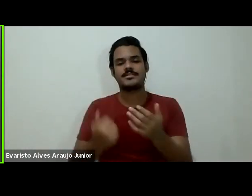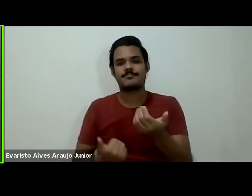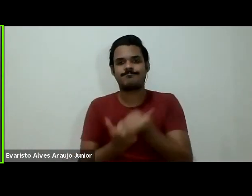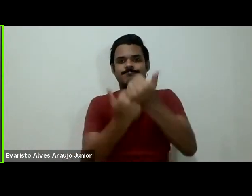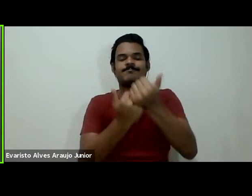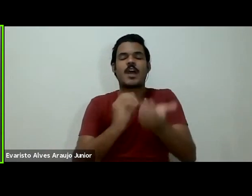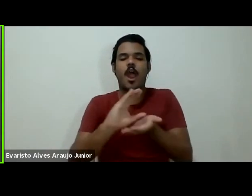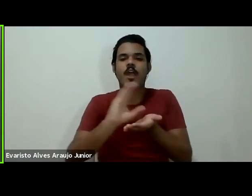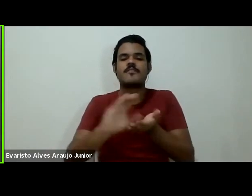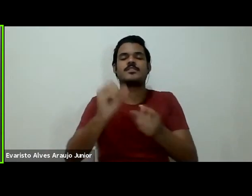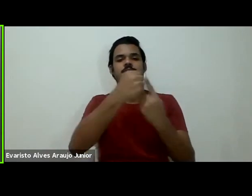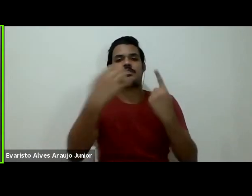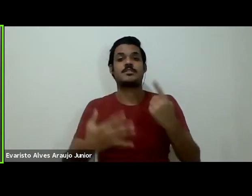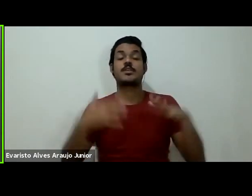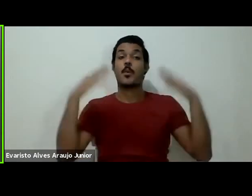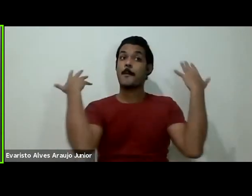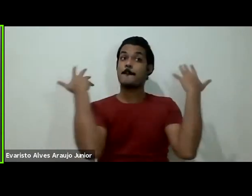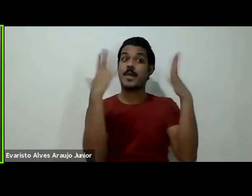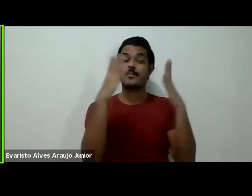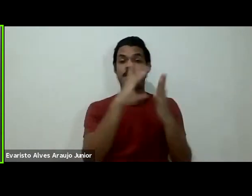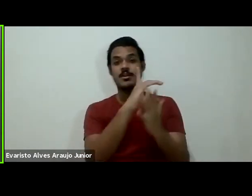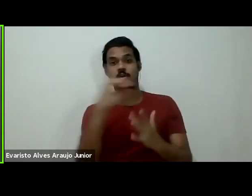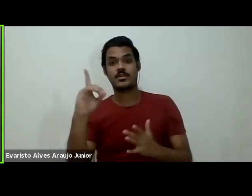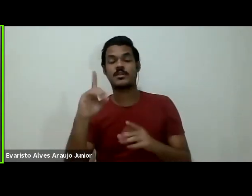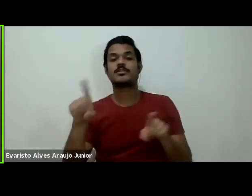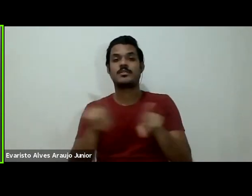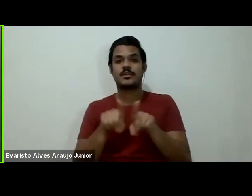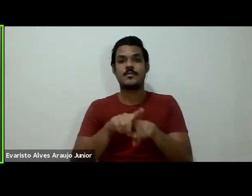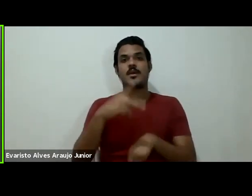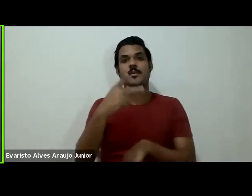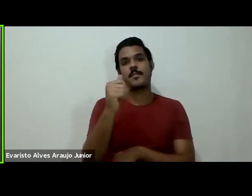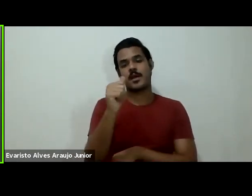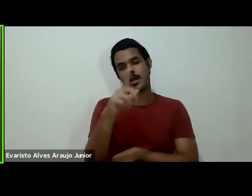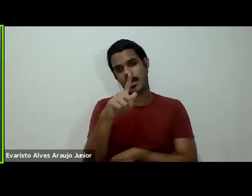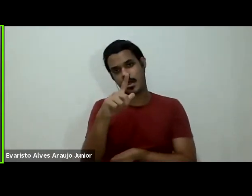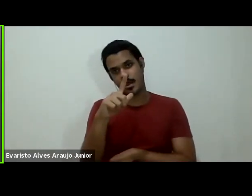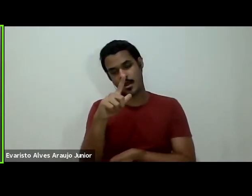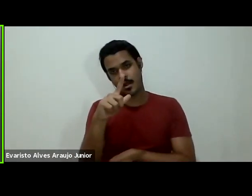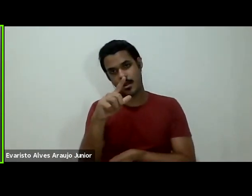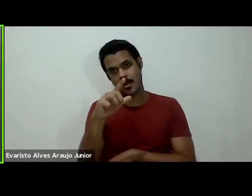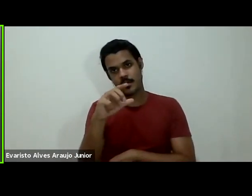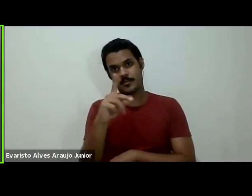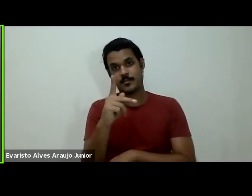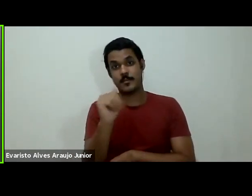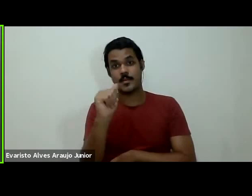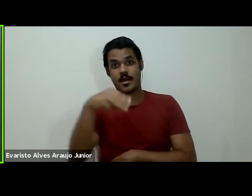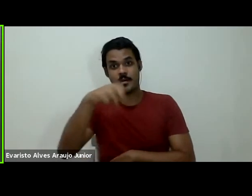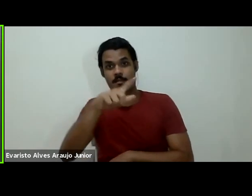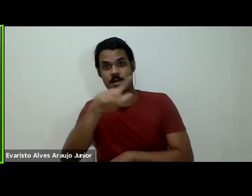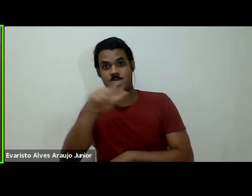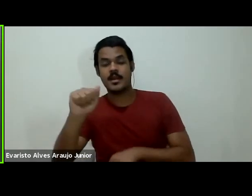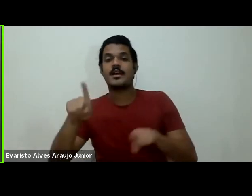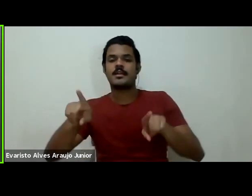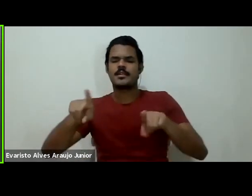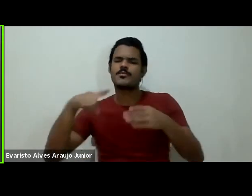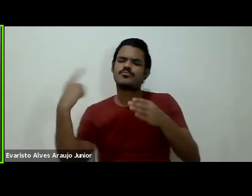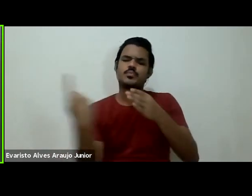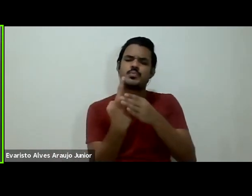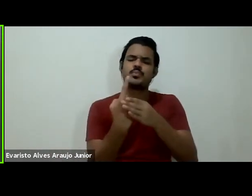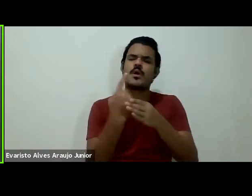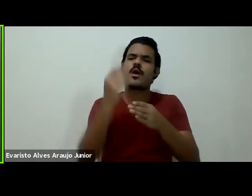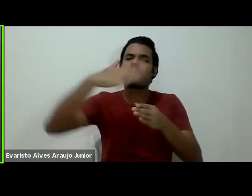a coordenadora desses projetos, que é a professora Pamela, de trazer as comunidades internas e externas para a